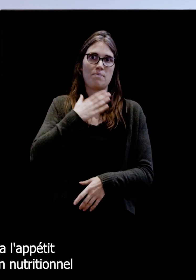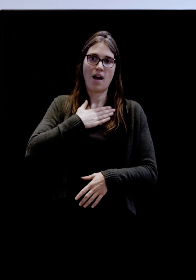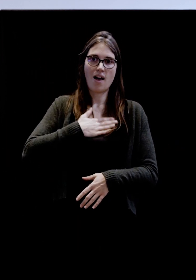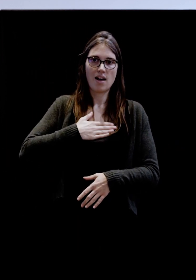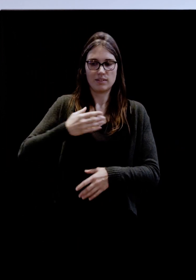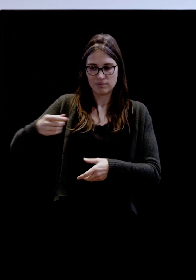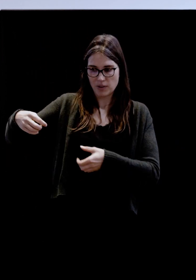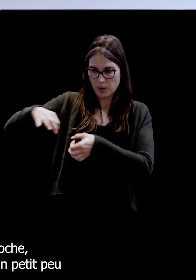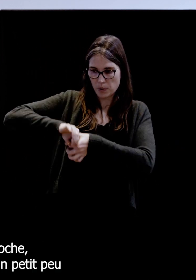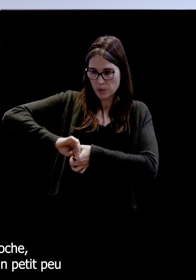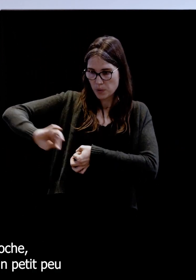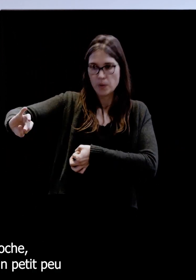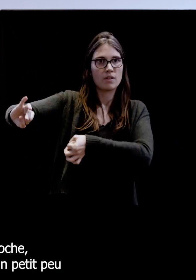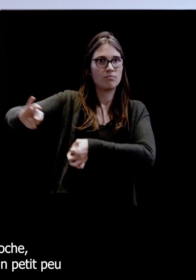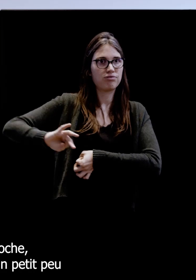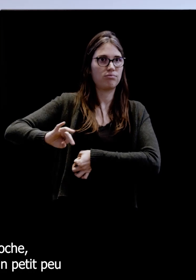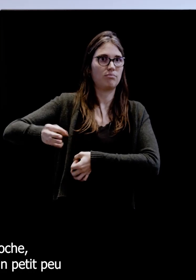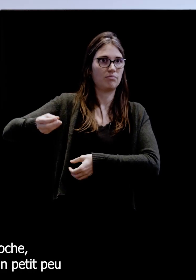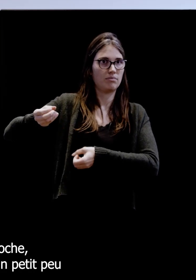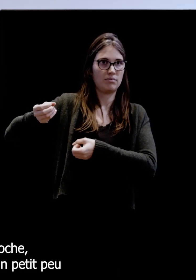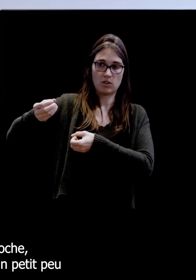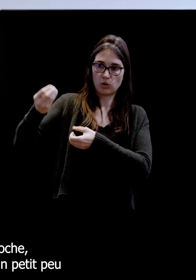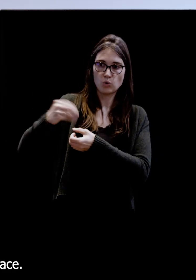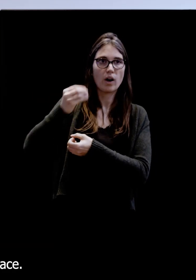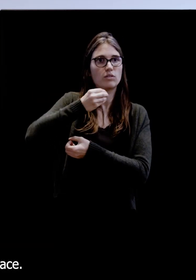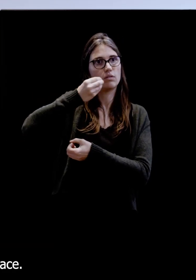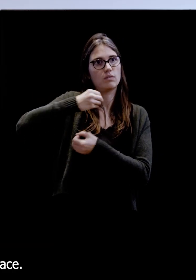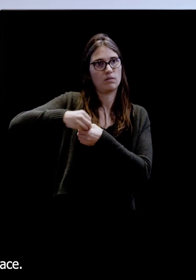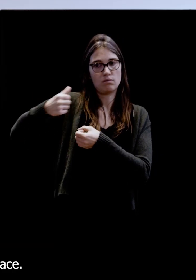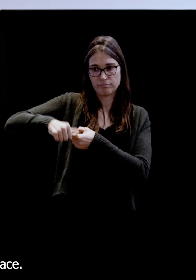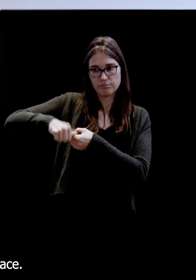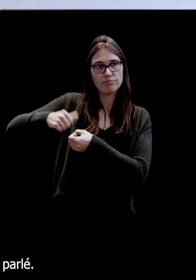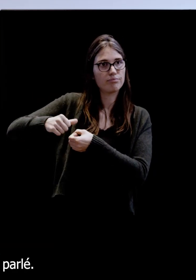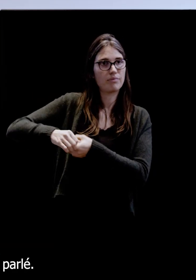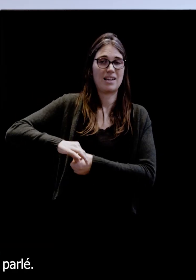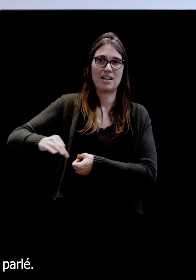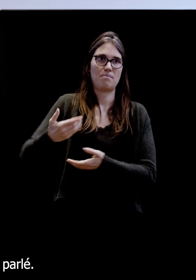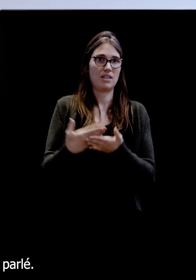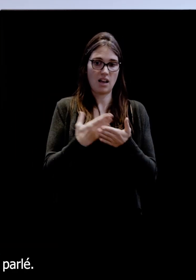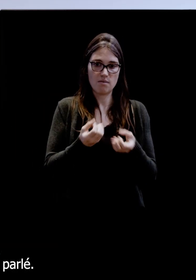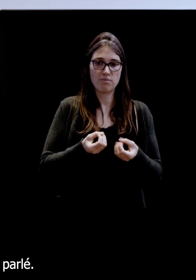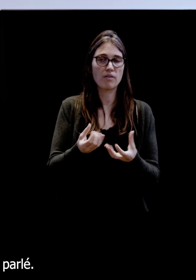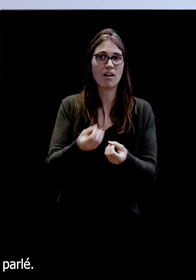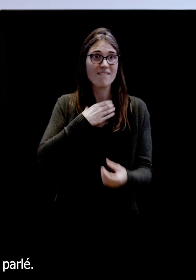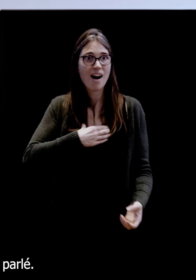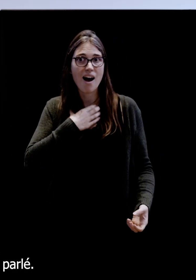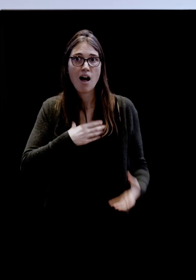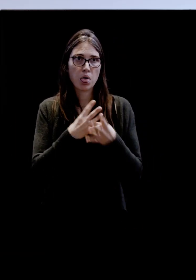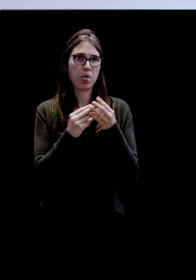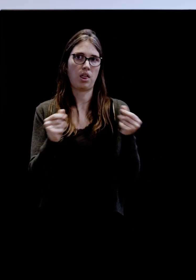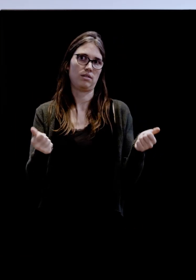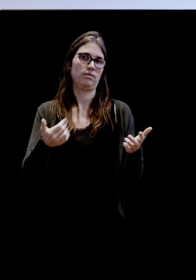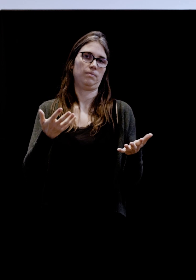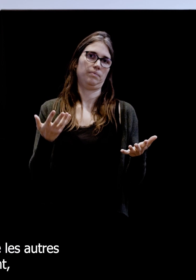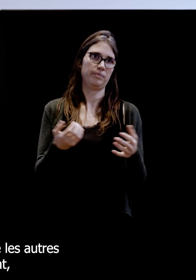nutritionnel, qui est utile, ce n'est pas un reproche, mais il faut juste réaliser un petit peu et se mettre à sa place. Le reflux, pareil. La dysmotricité, j'en ai parlé.